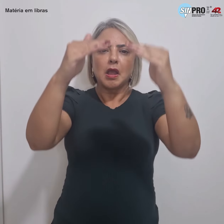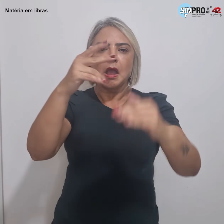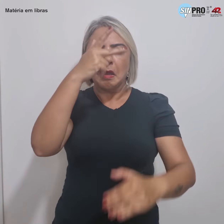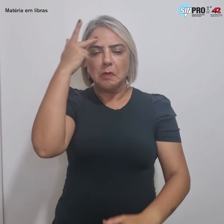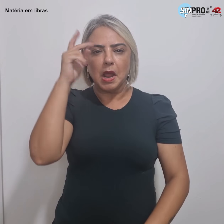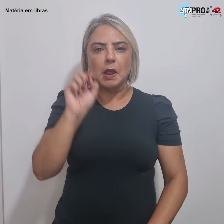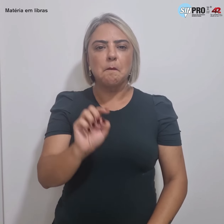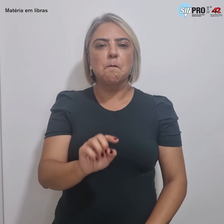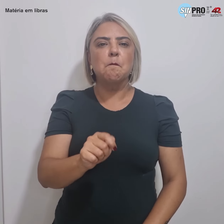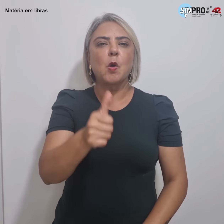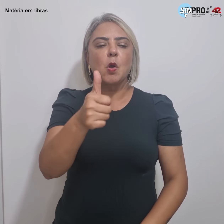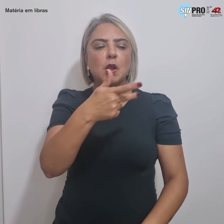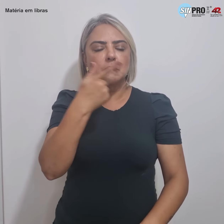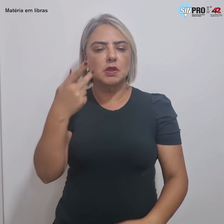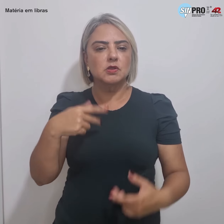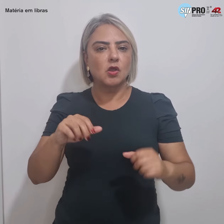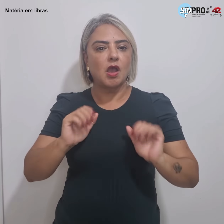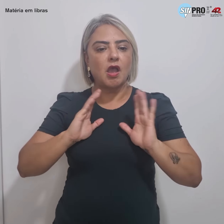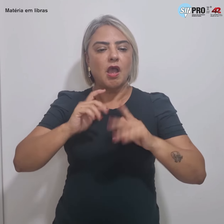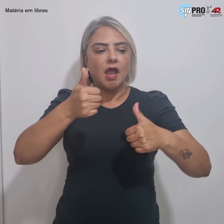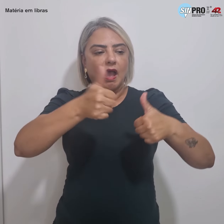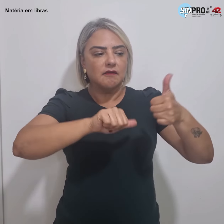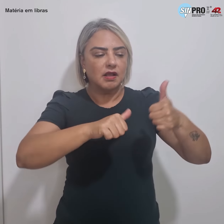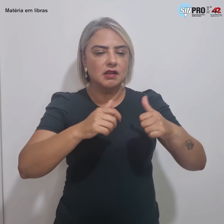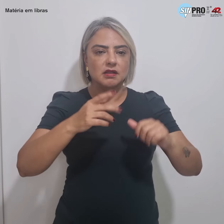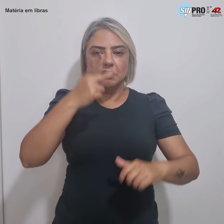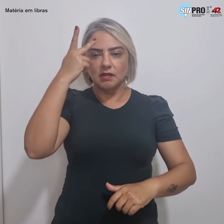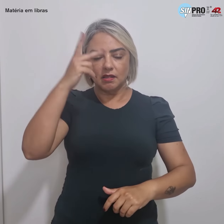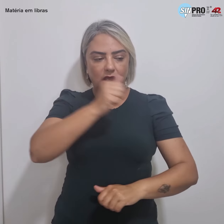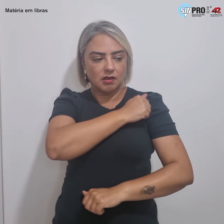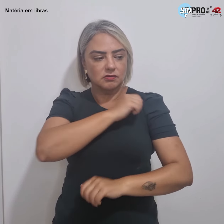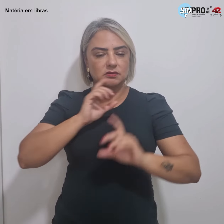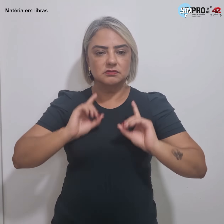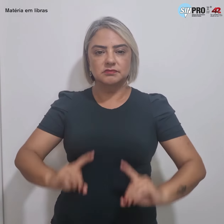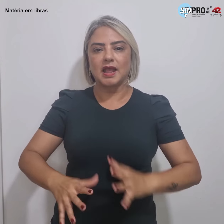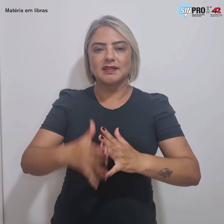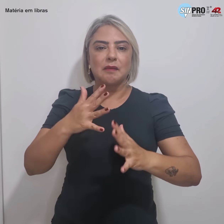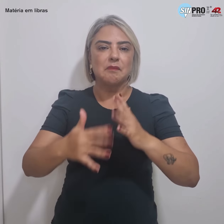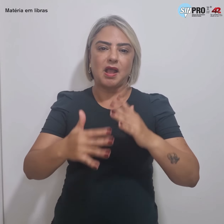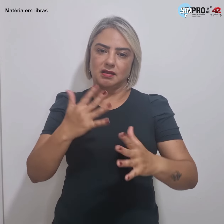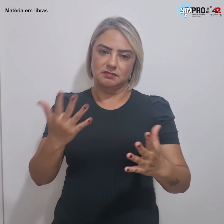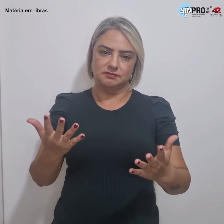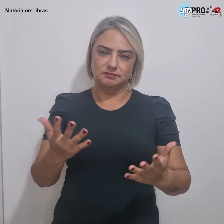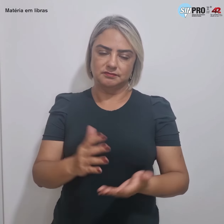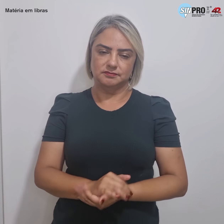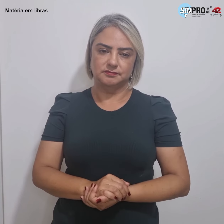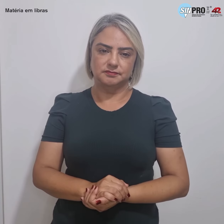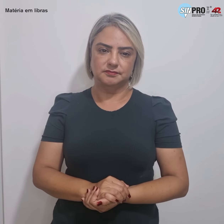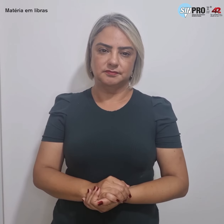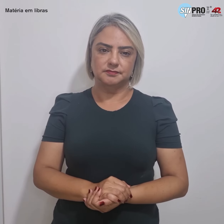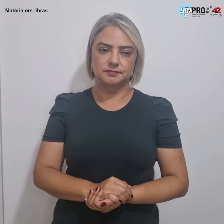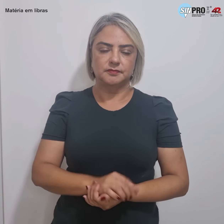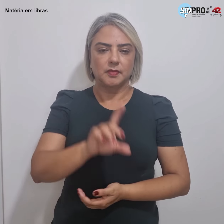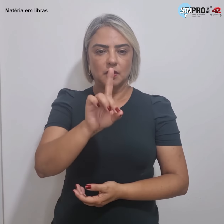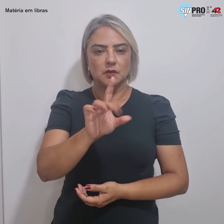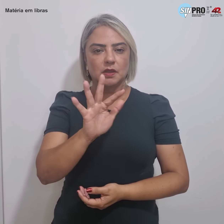e avalia que estudantes com deficiência atrapalham. No Distrito Federal,